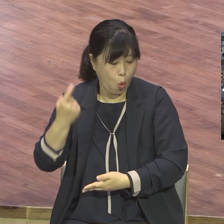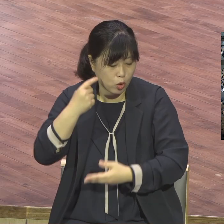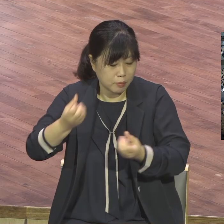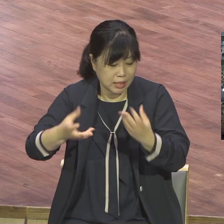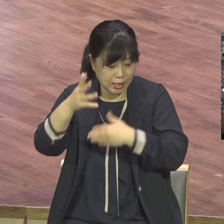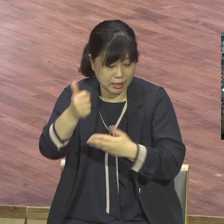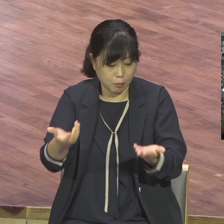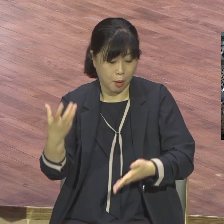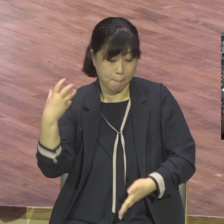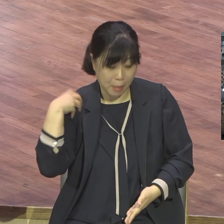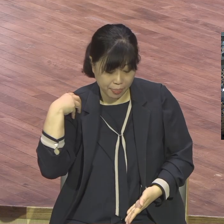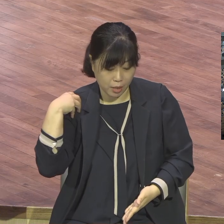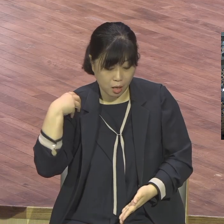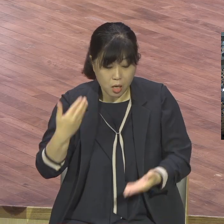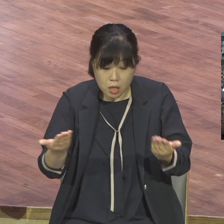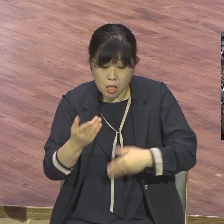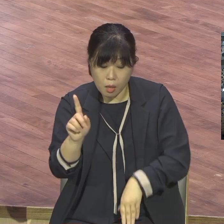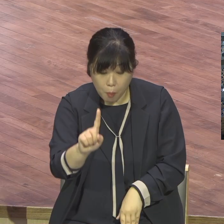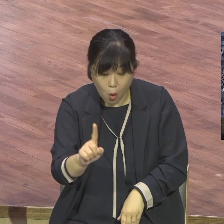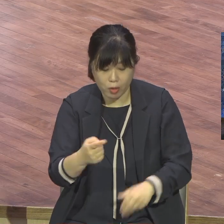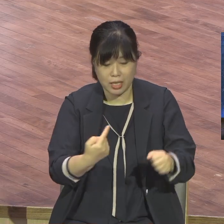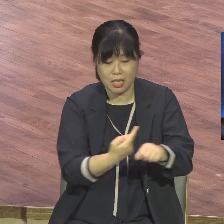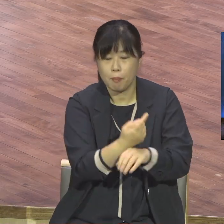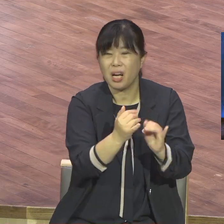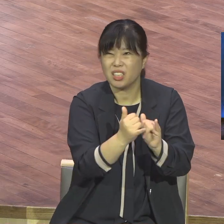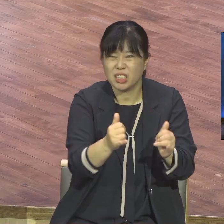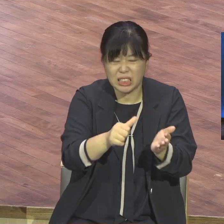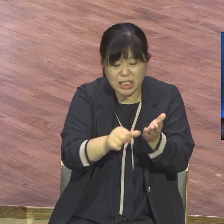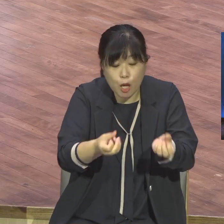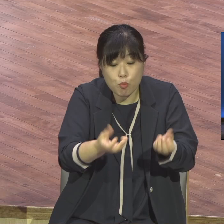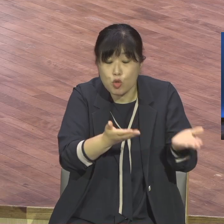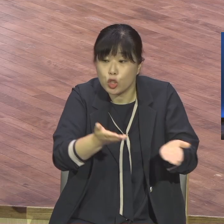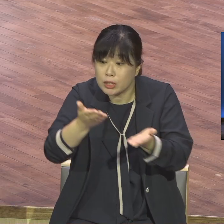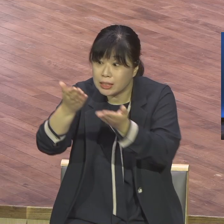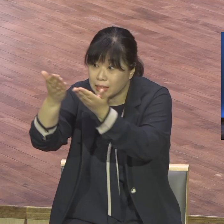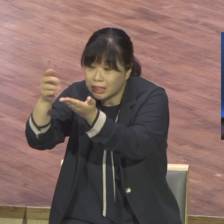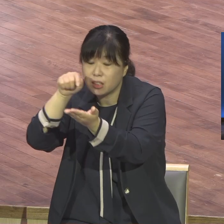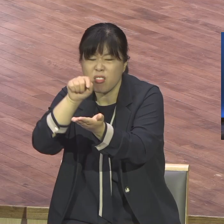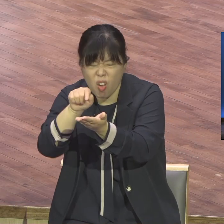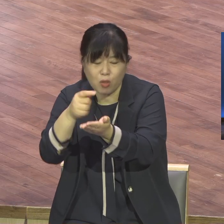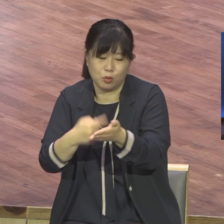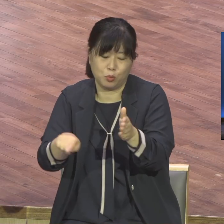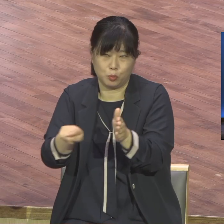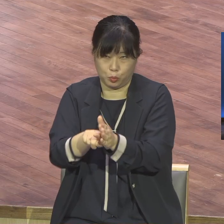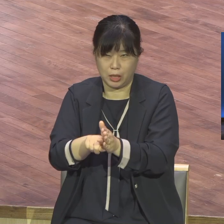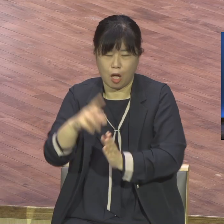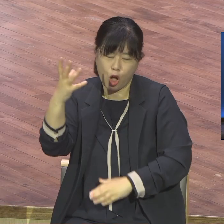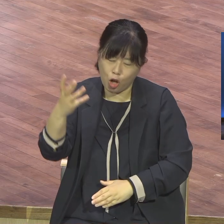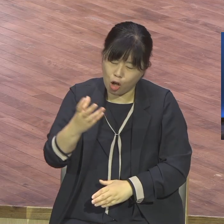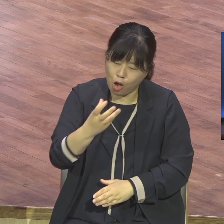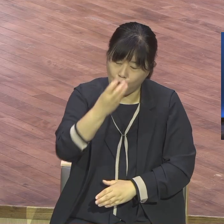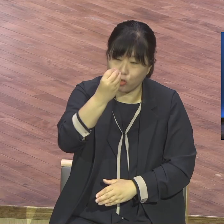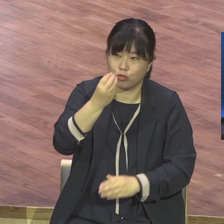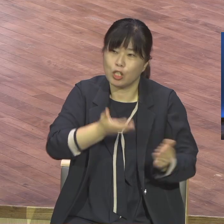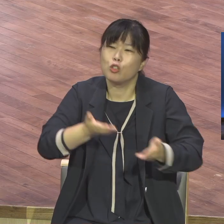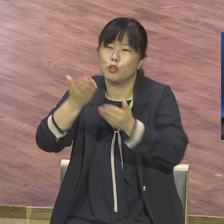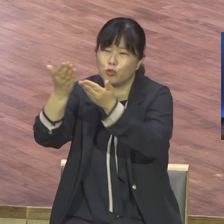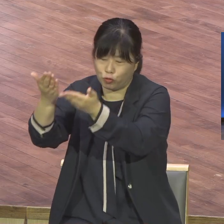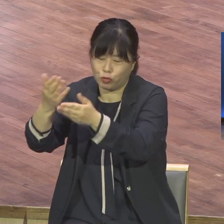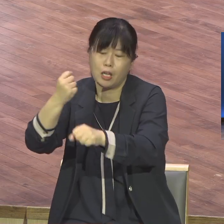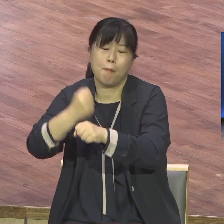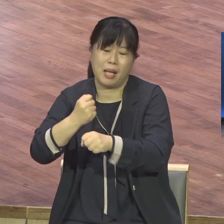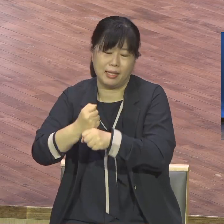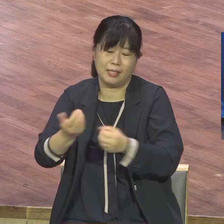직분을 하게 하사 이방인을 제물로 드리는 것이 성령 안에서 거룩하게 되어 받을칠 만하게 하려 하심이라.